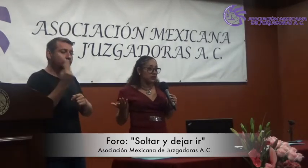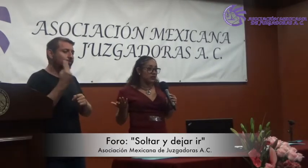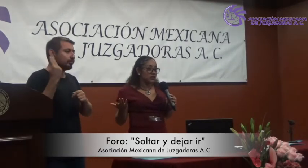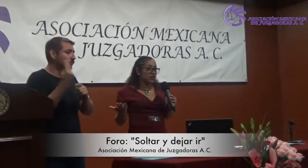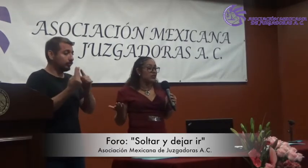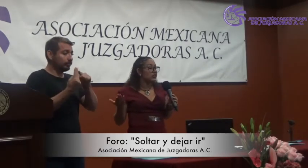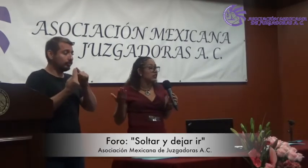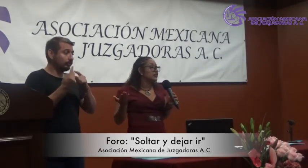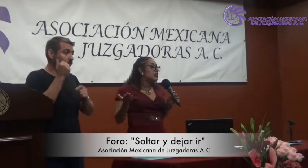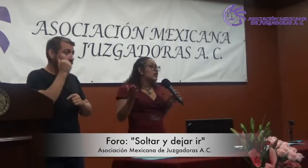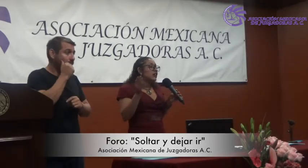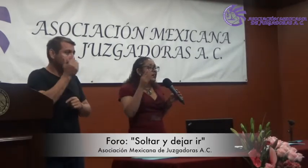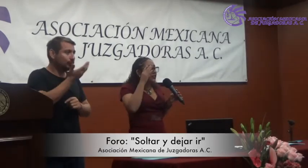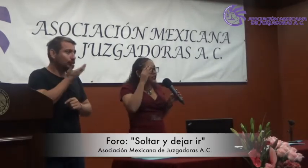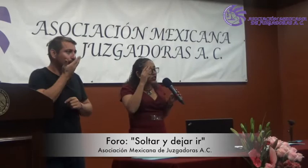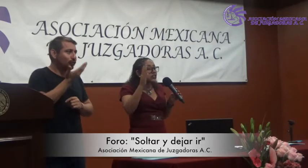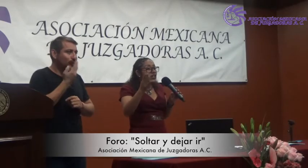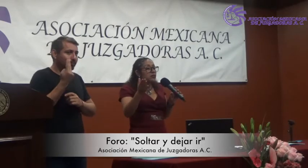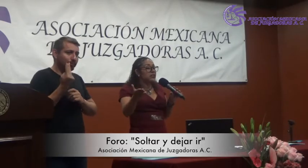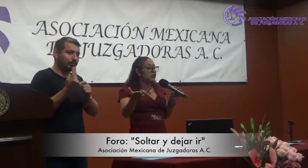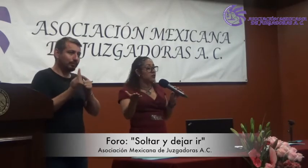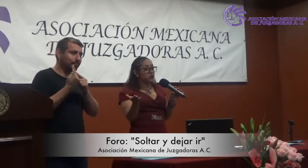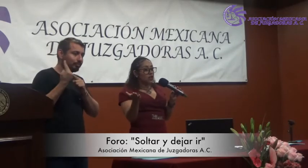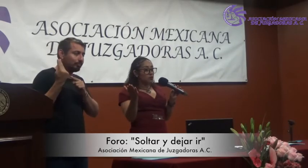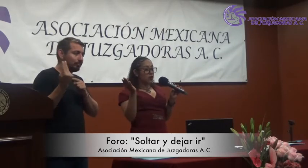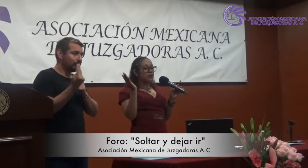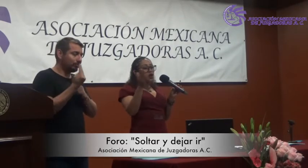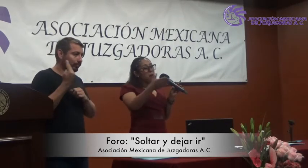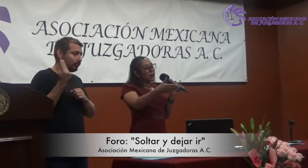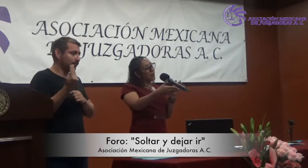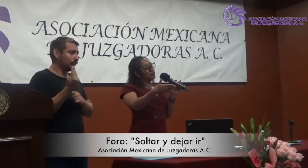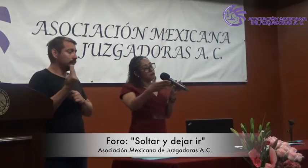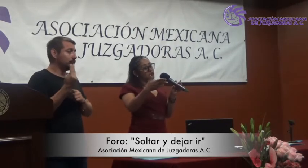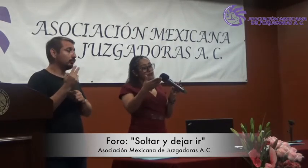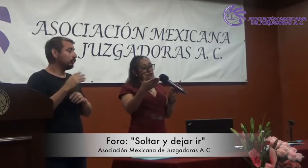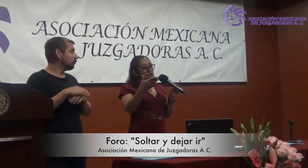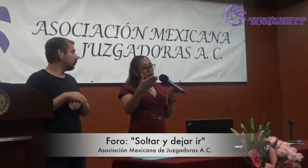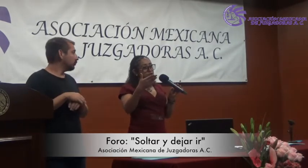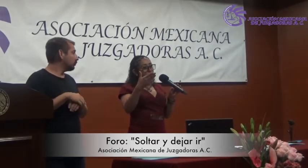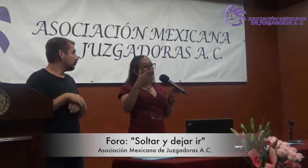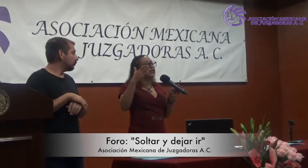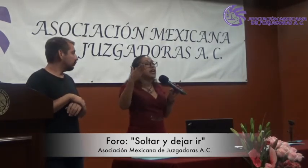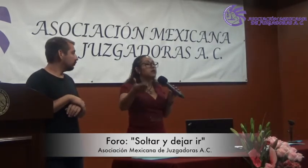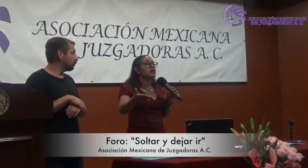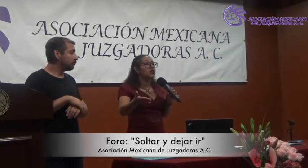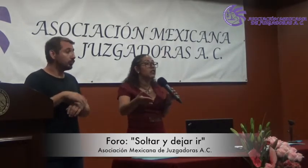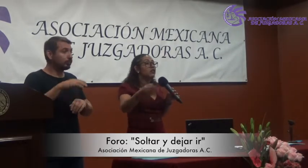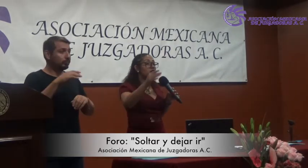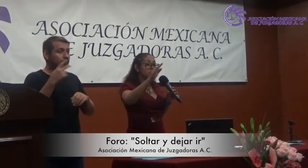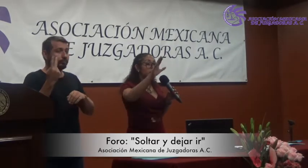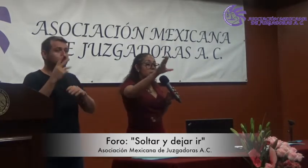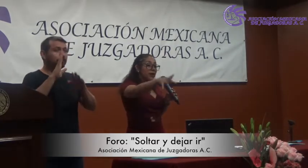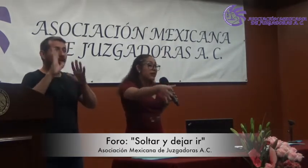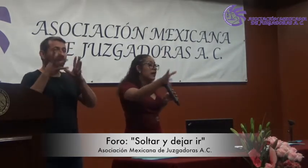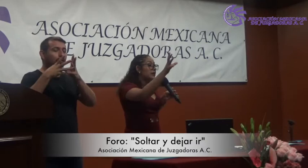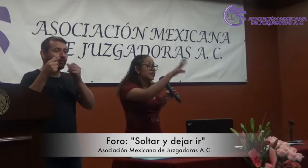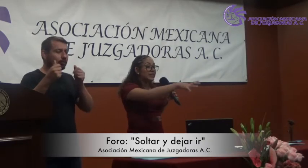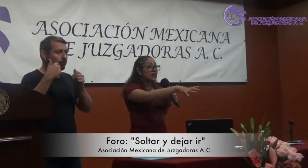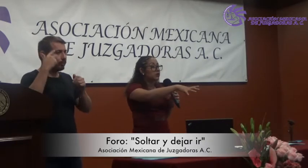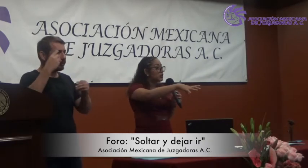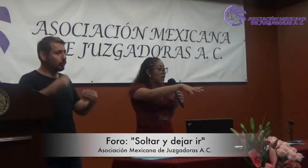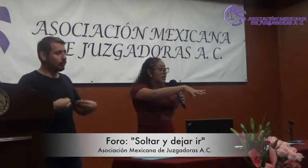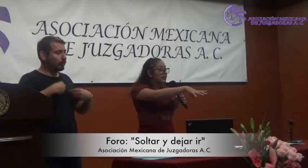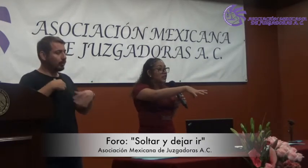complicado. Entonces, con eso nada más definimos que no podemos como marcar un término del duelo. Pero de